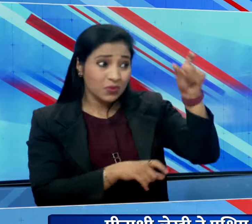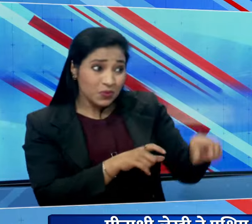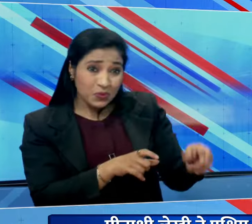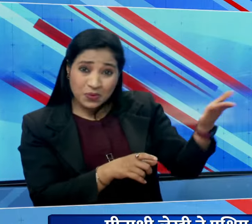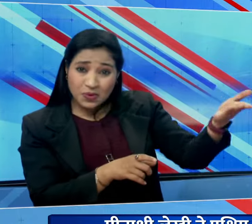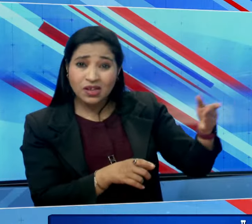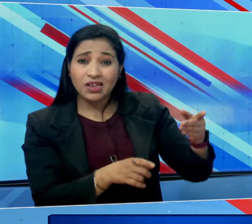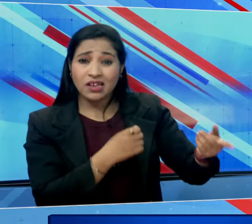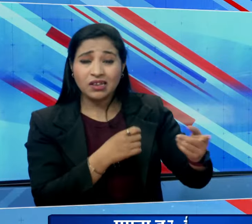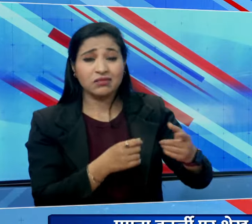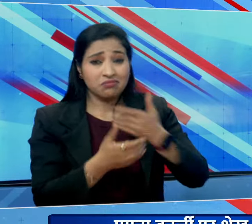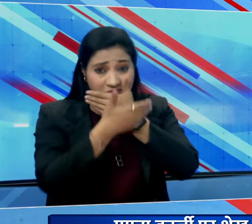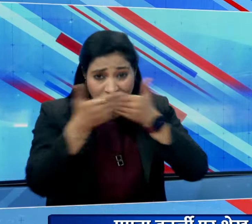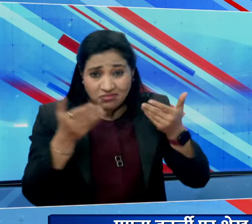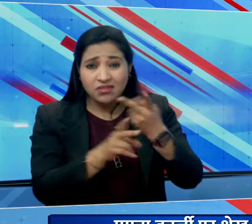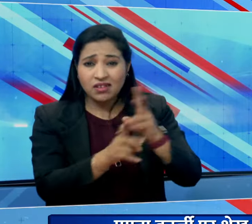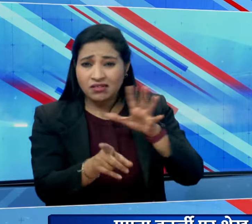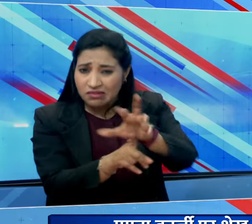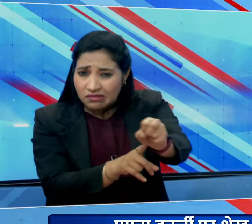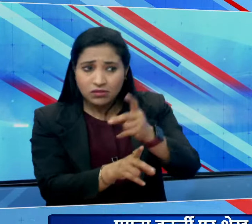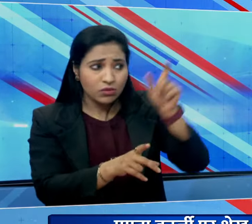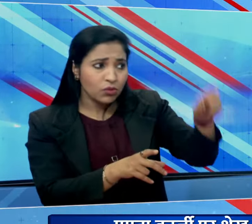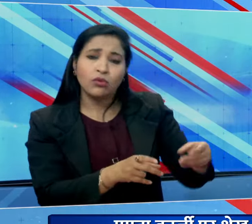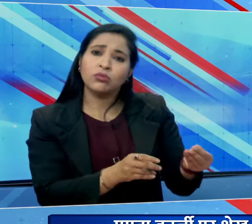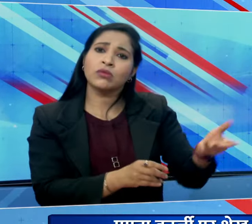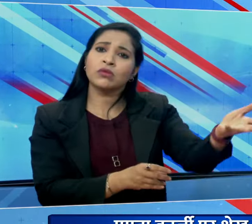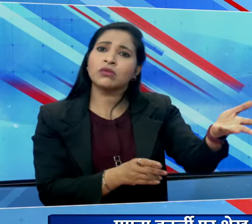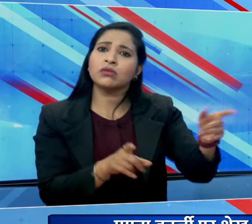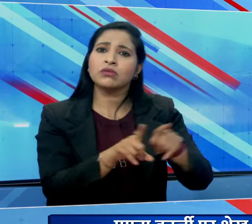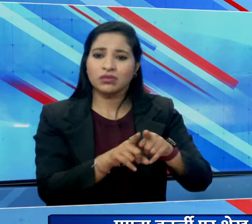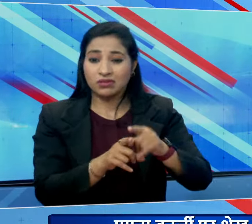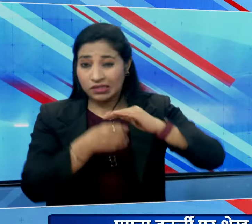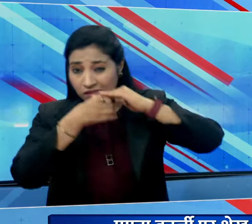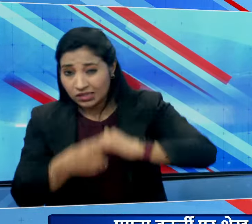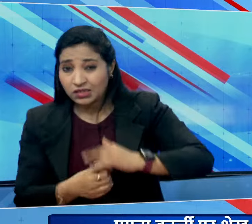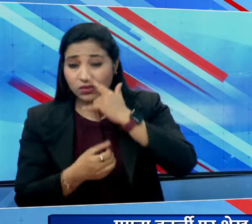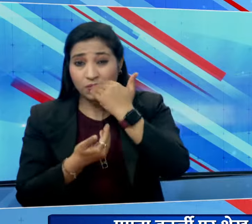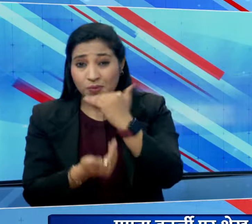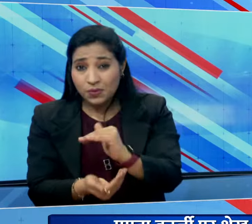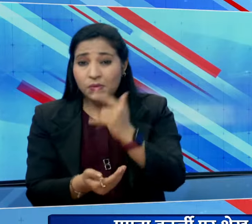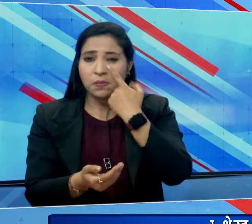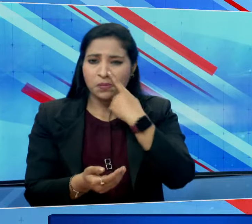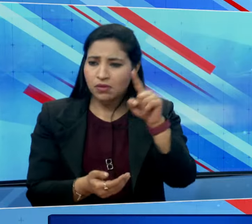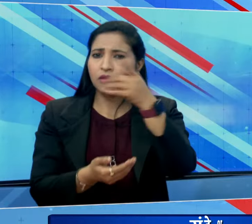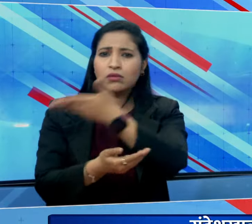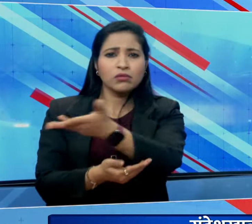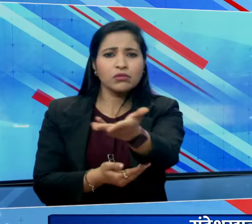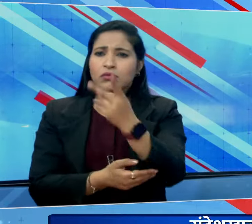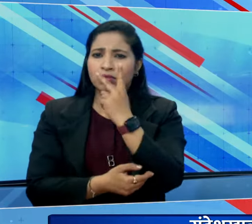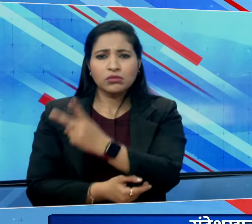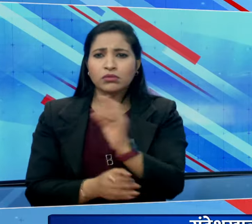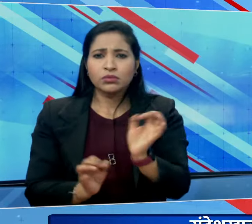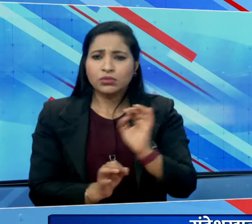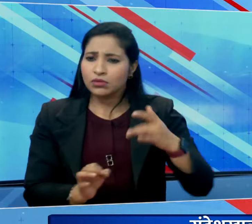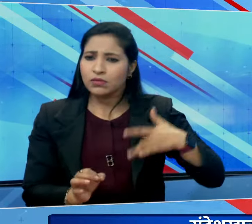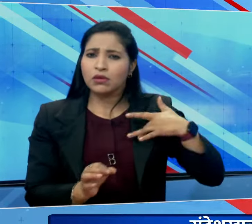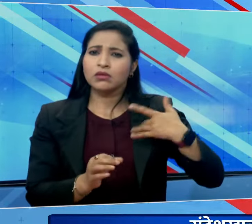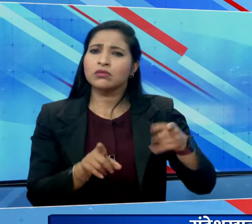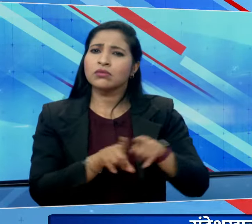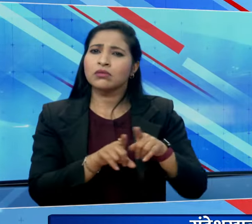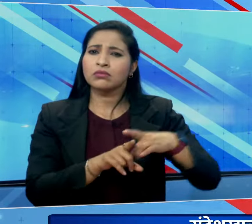जैसे लोगों के प्रति हो लेकिन जो उत्पीड़ित बालक बालिकाएं और माताएं बहने हैं उनके प्रति उनकी ममता ना